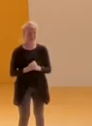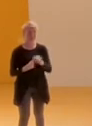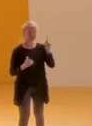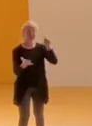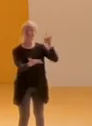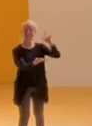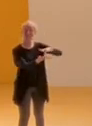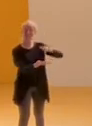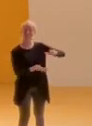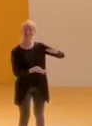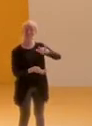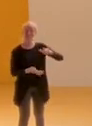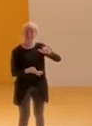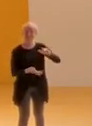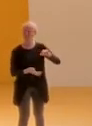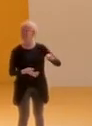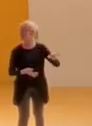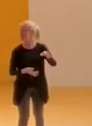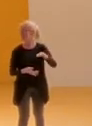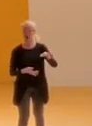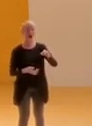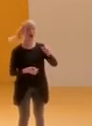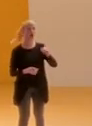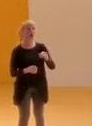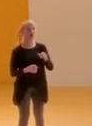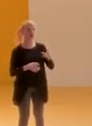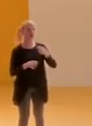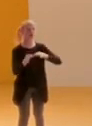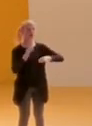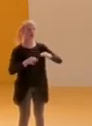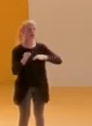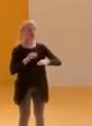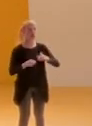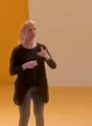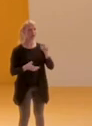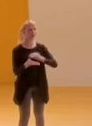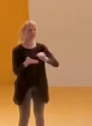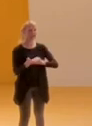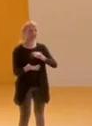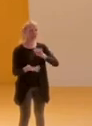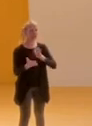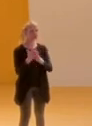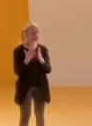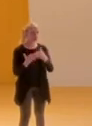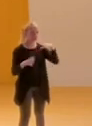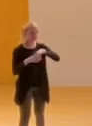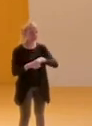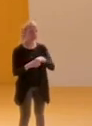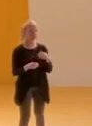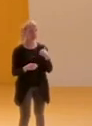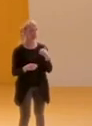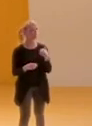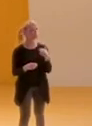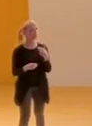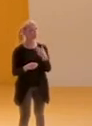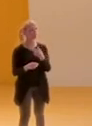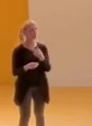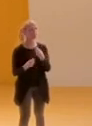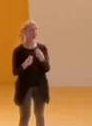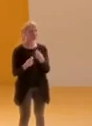i tam w pewnym momencie to jest historia którą opisał swoje książce o pieniądzu